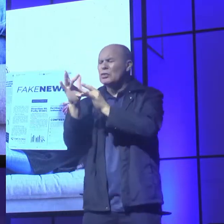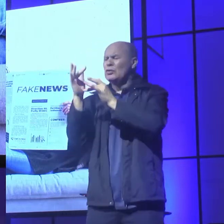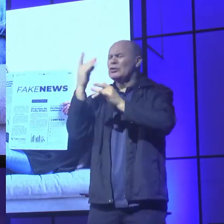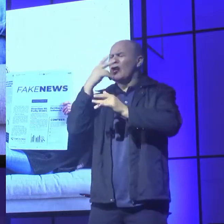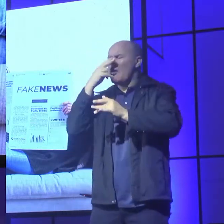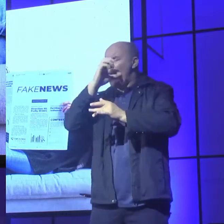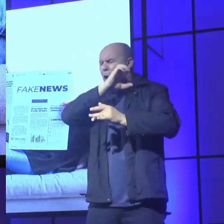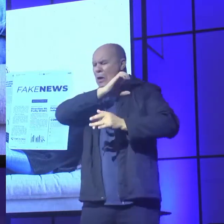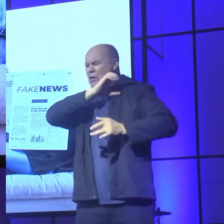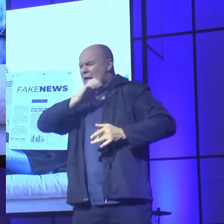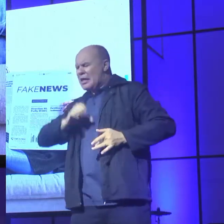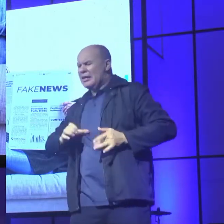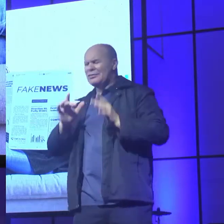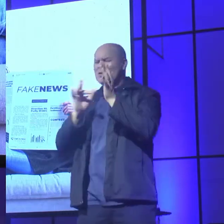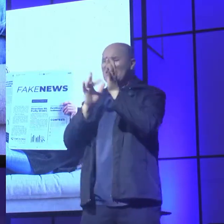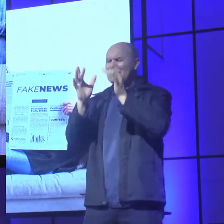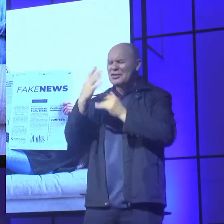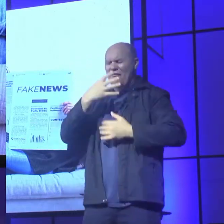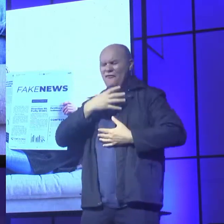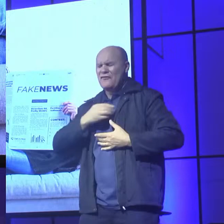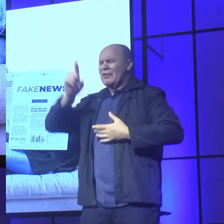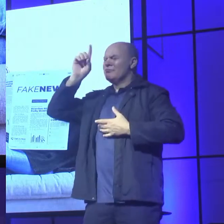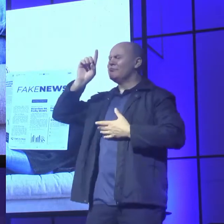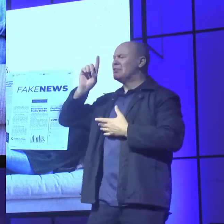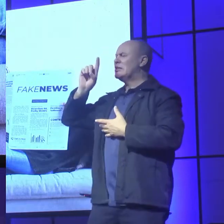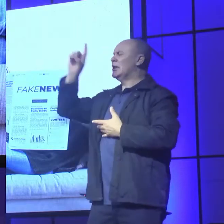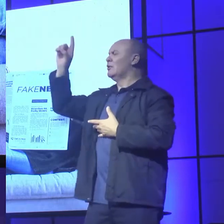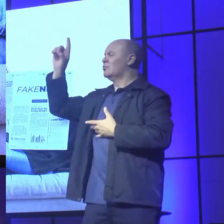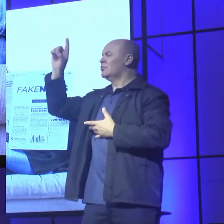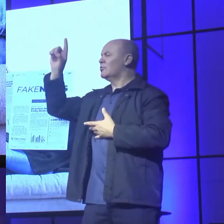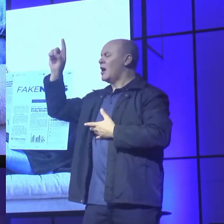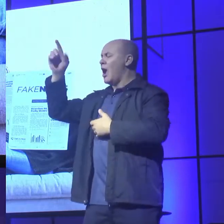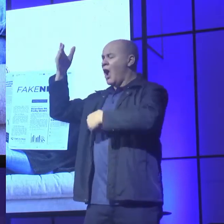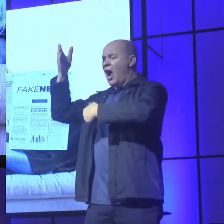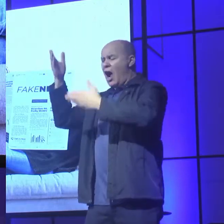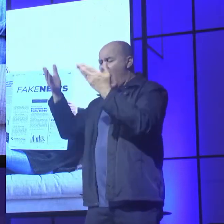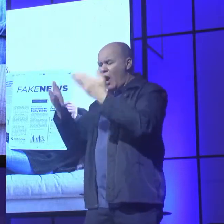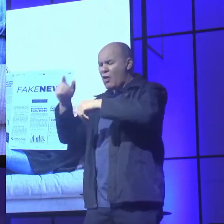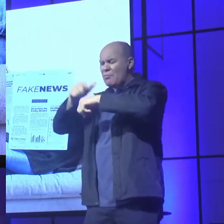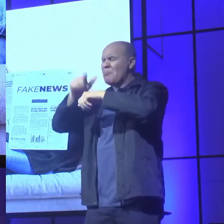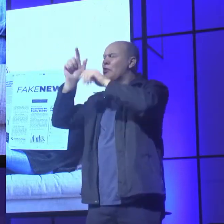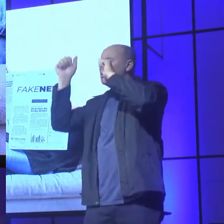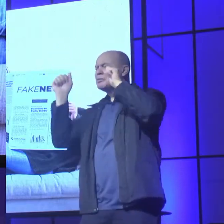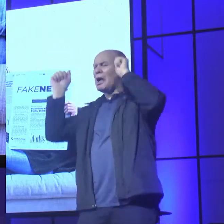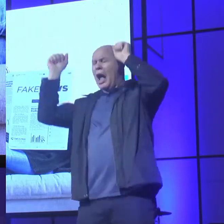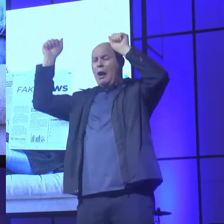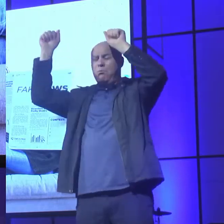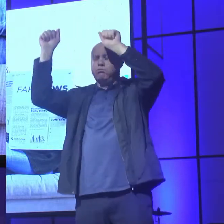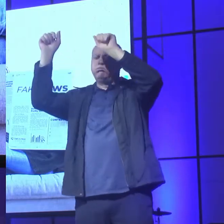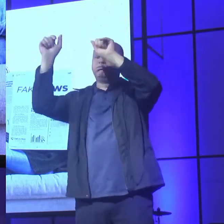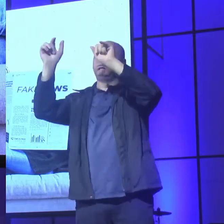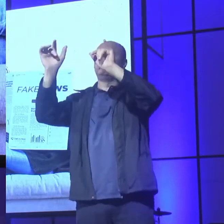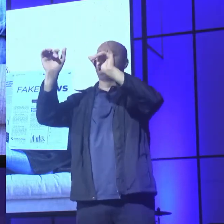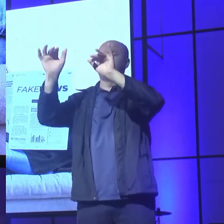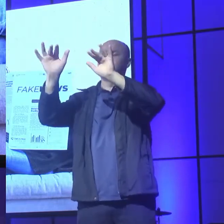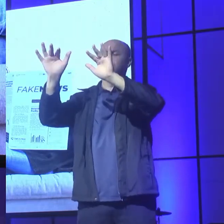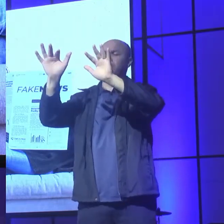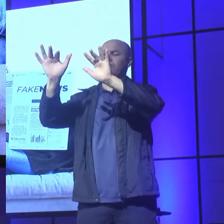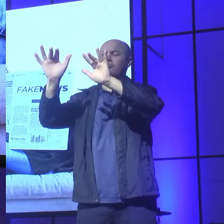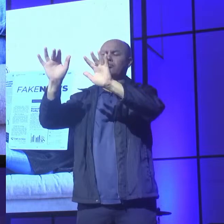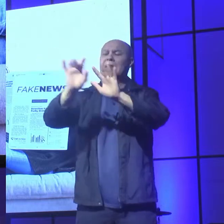entregado a vida ao Senhor, Espírito Santo de Deus, sela o coração de cada um deles nessa manhã,